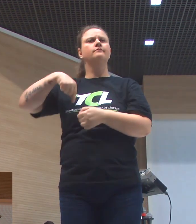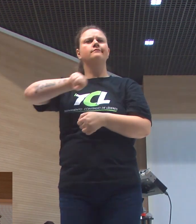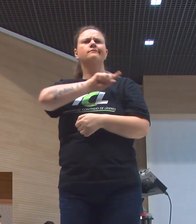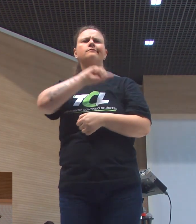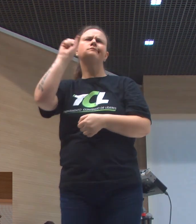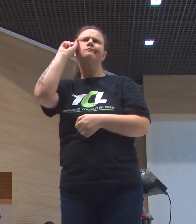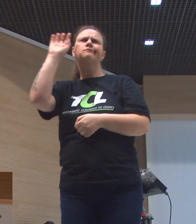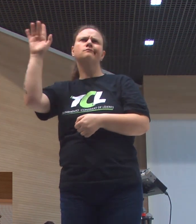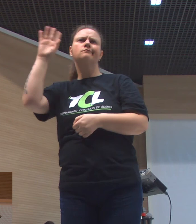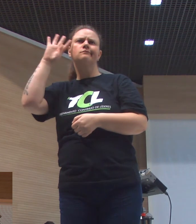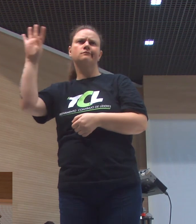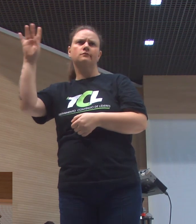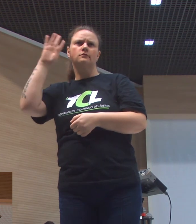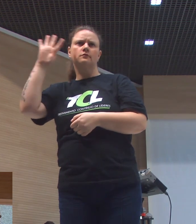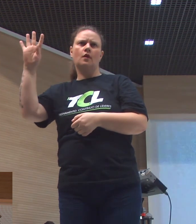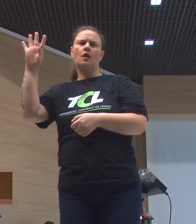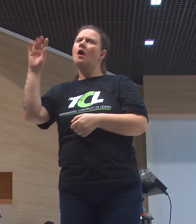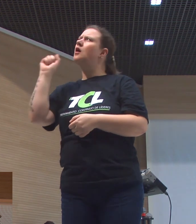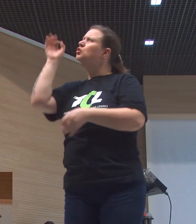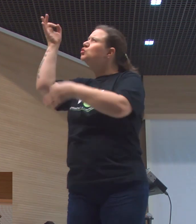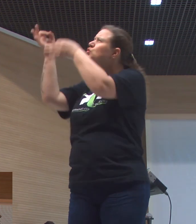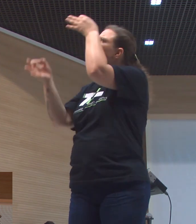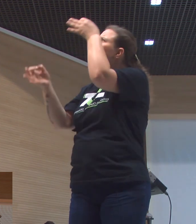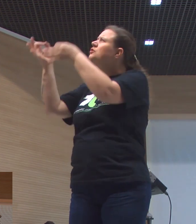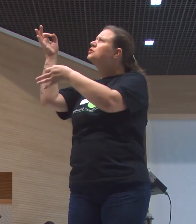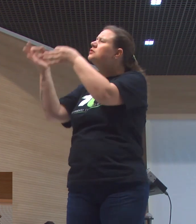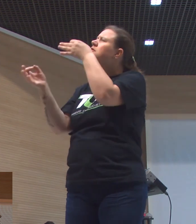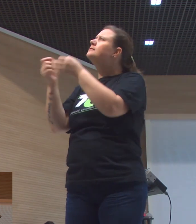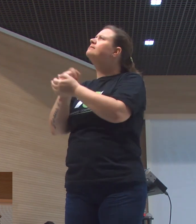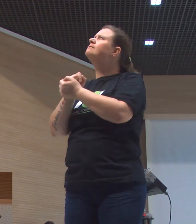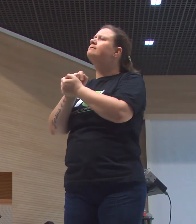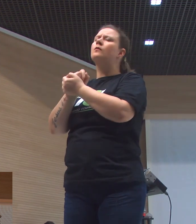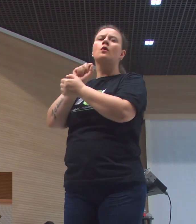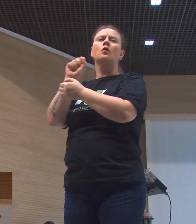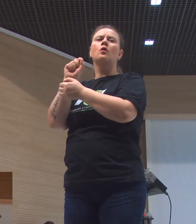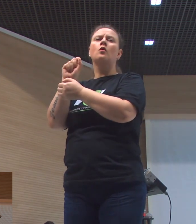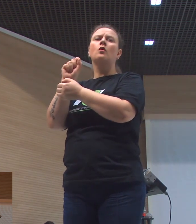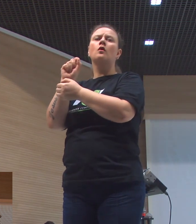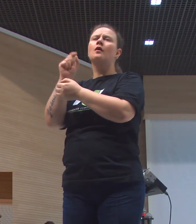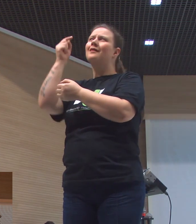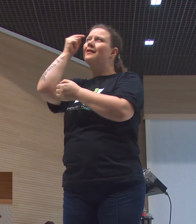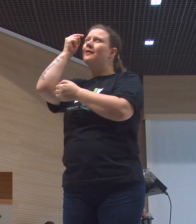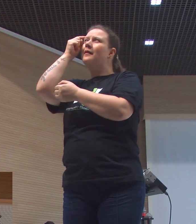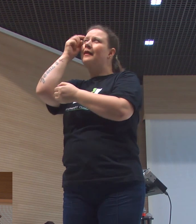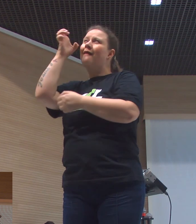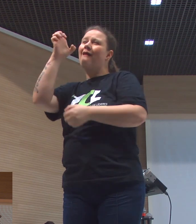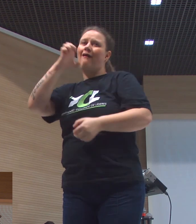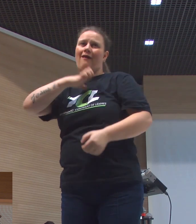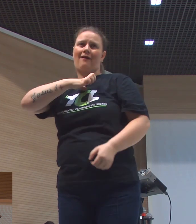imagina e fala sobre justiça, geralmente a gente considera uma justiça ética.